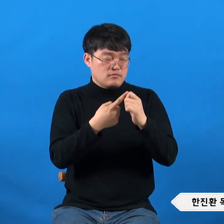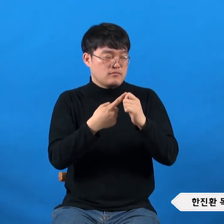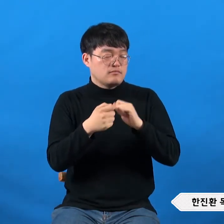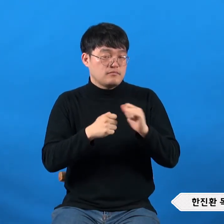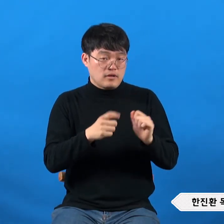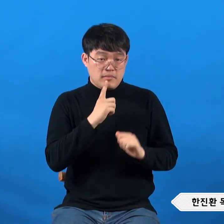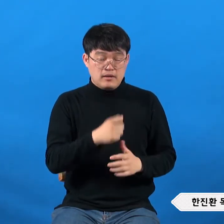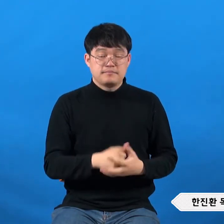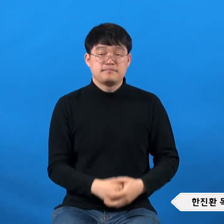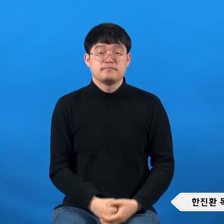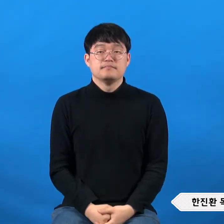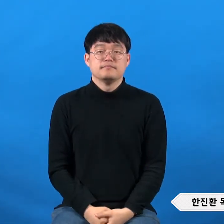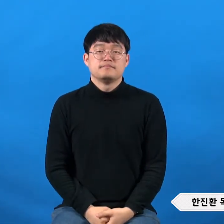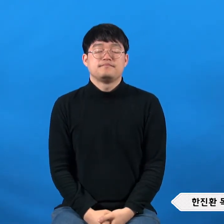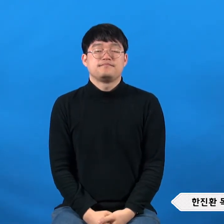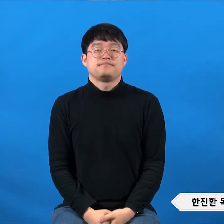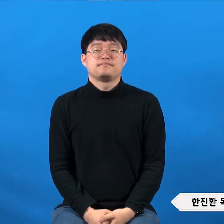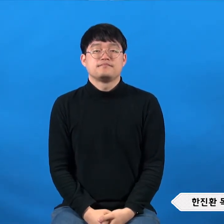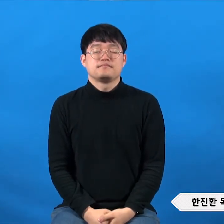것입니다.